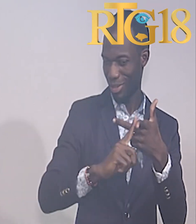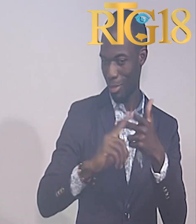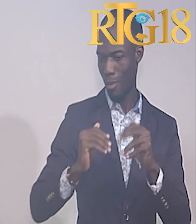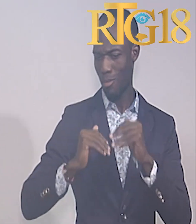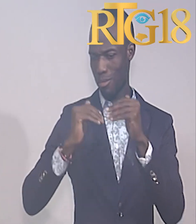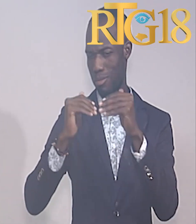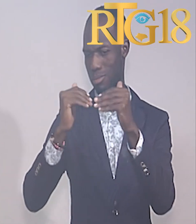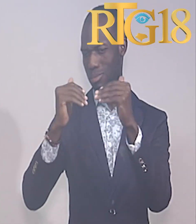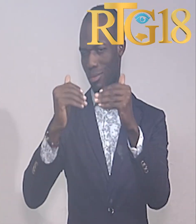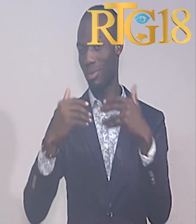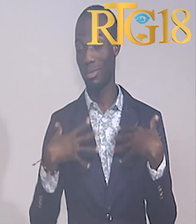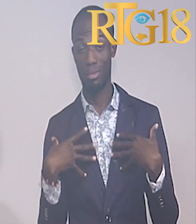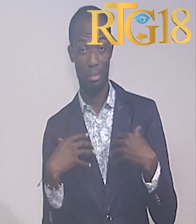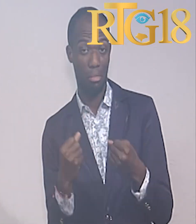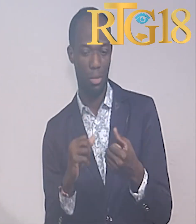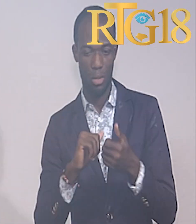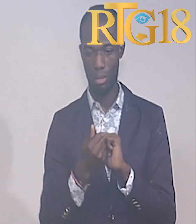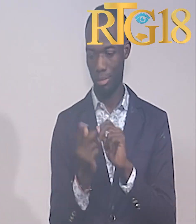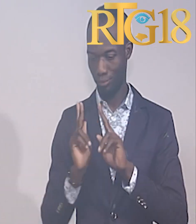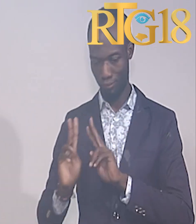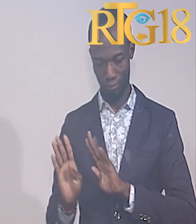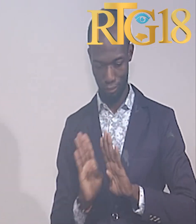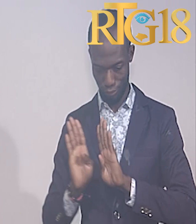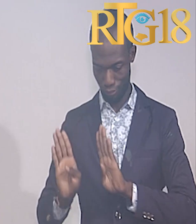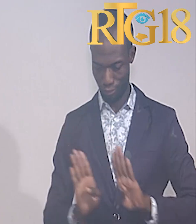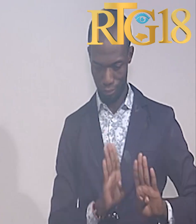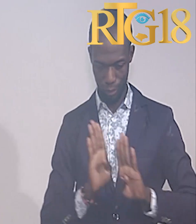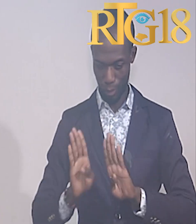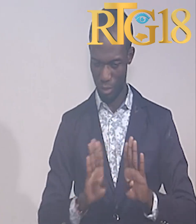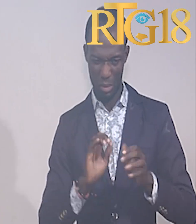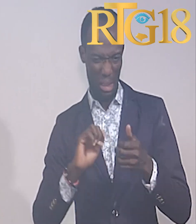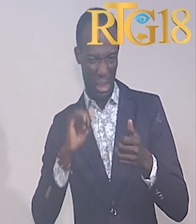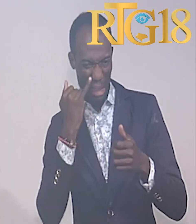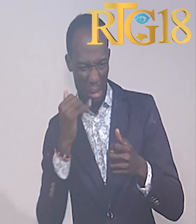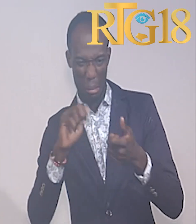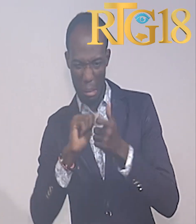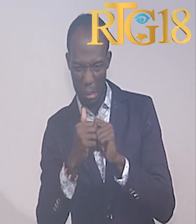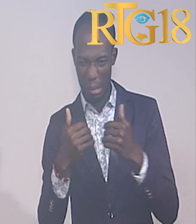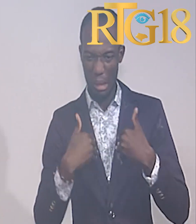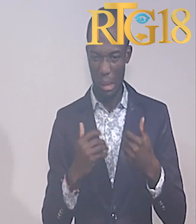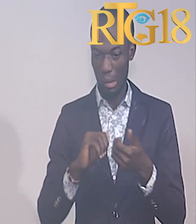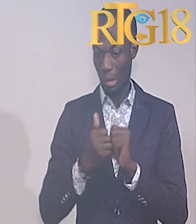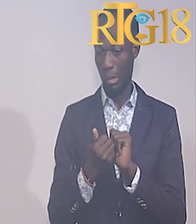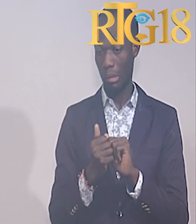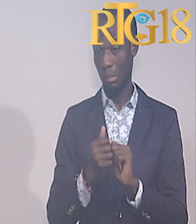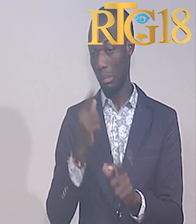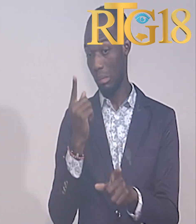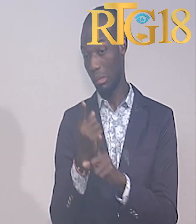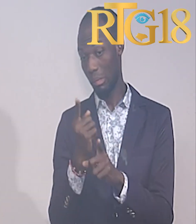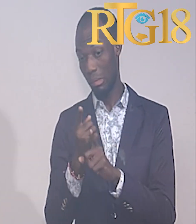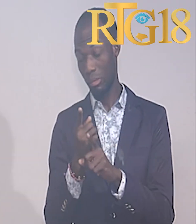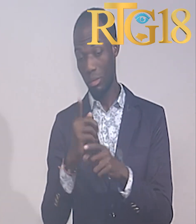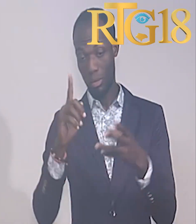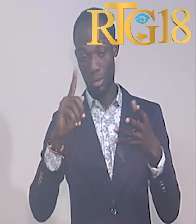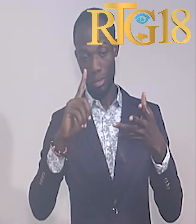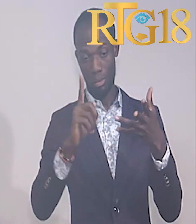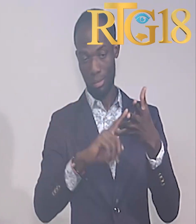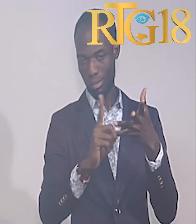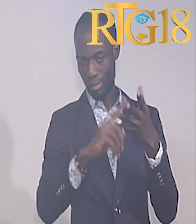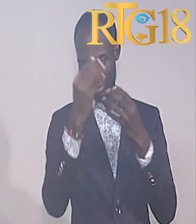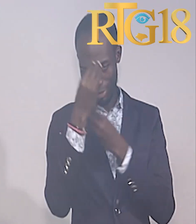sensibilisation sur les comportements adoptés en situation de crise sanitaire, accès à la